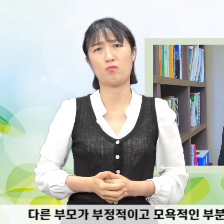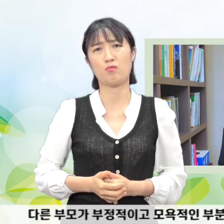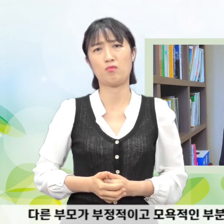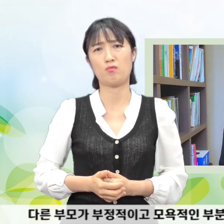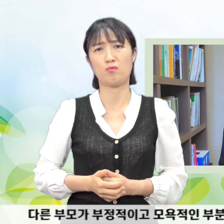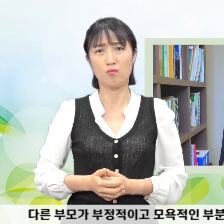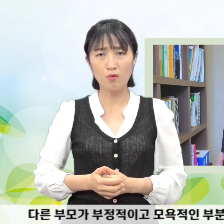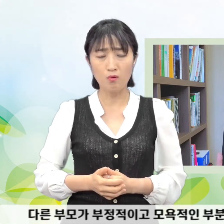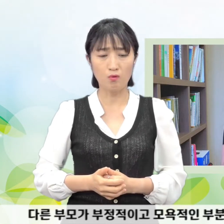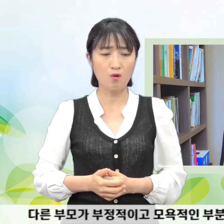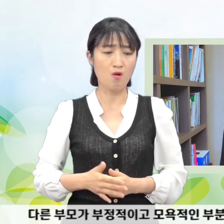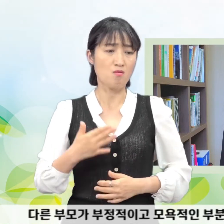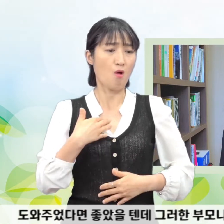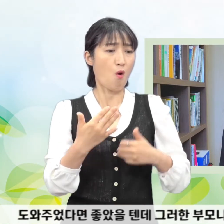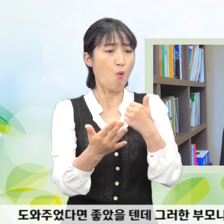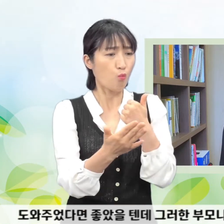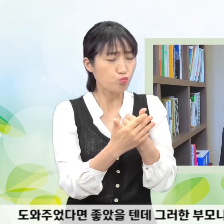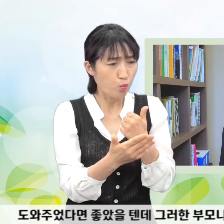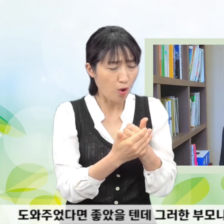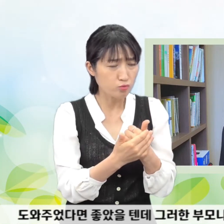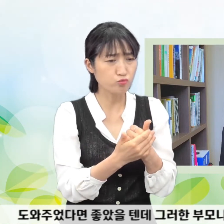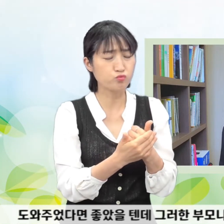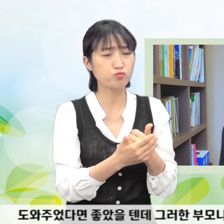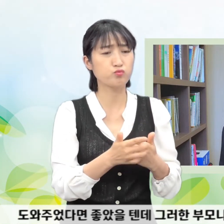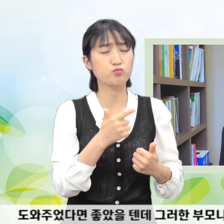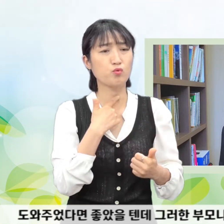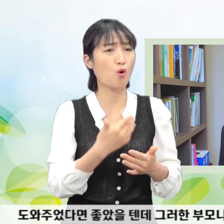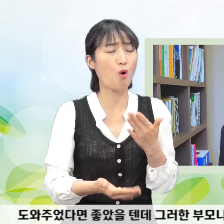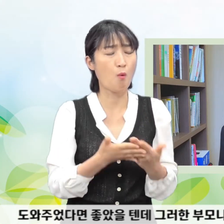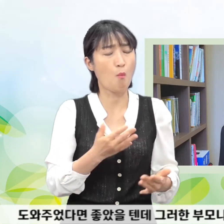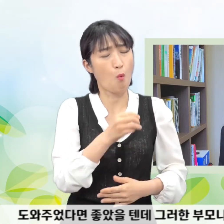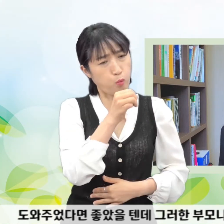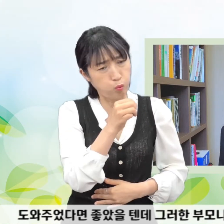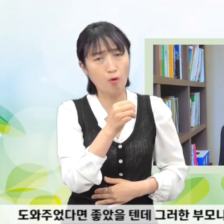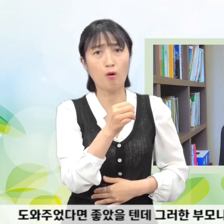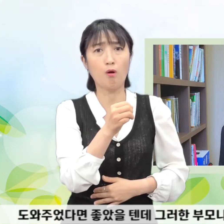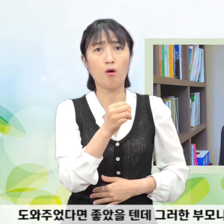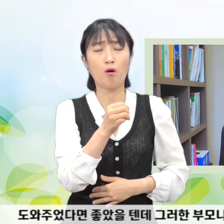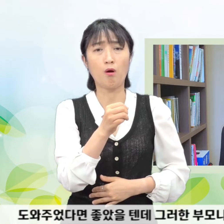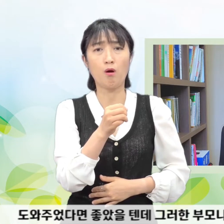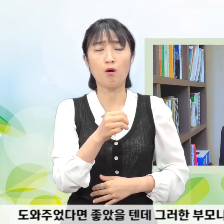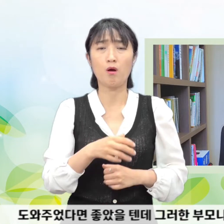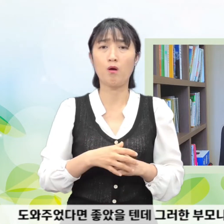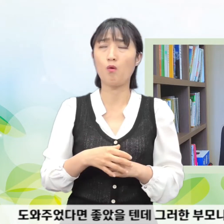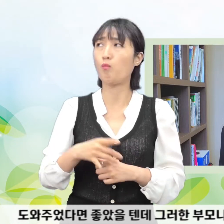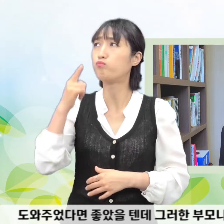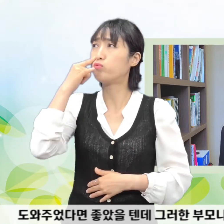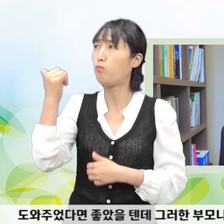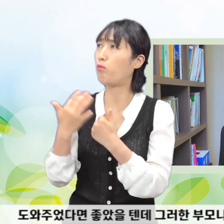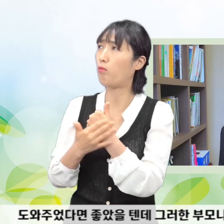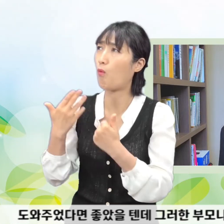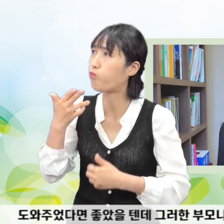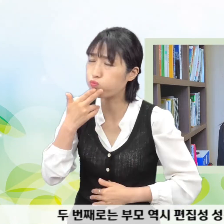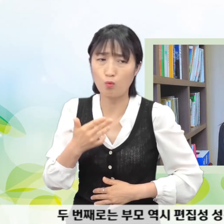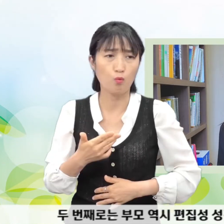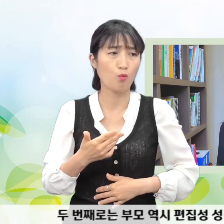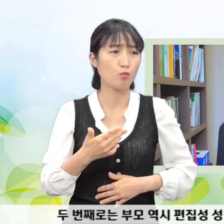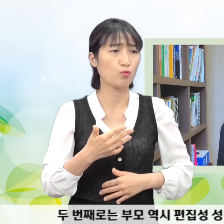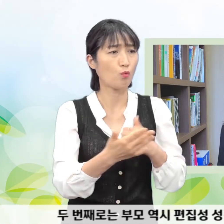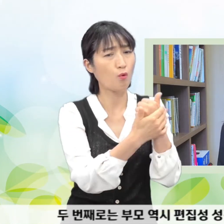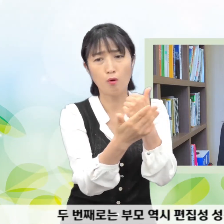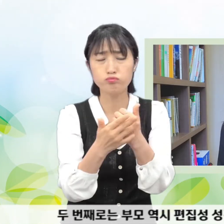경험들을 잘 처리해 나갈 수 있도록 도와줄 수 있었다면 좋을 텐데 그러한 부모도 그러한 대상도 없었다는 거죠. 그리고